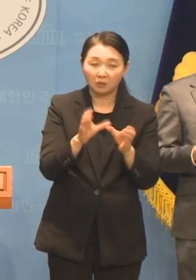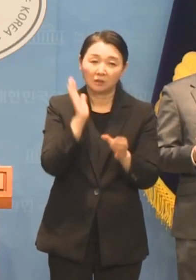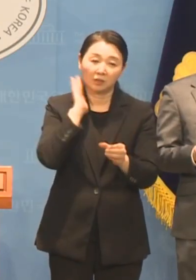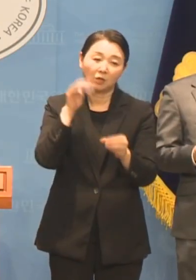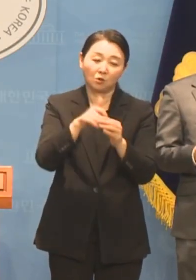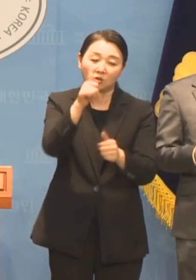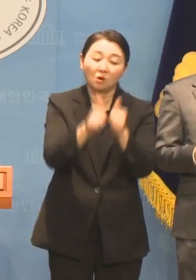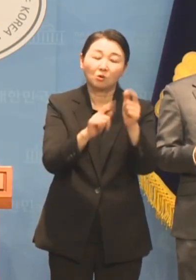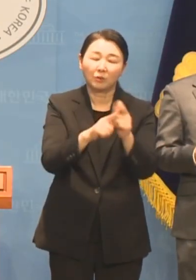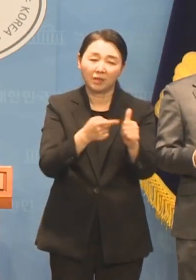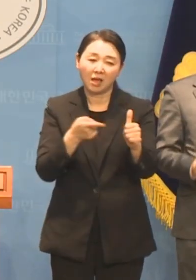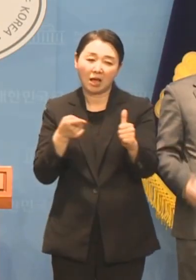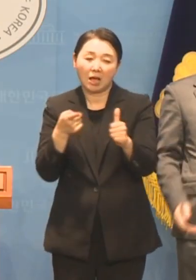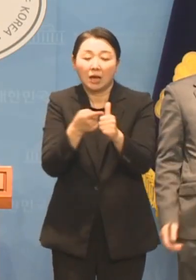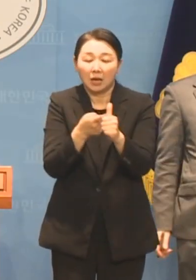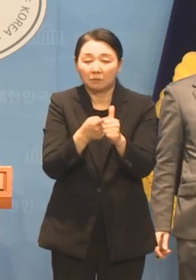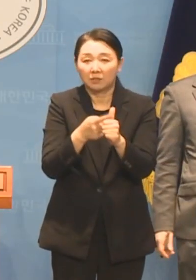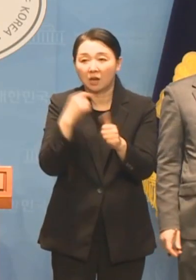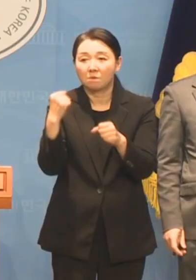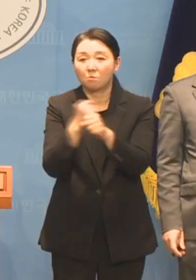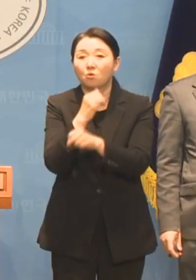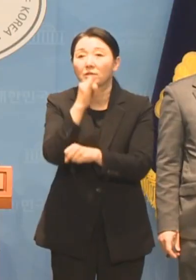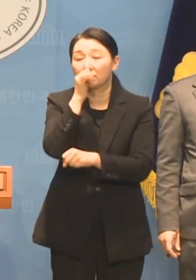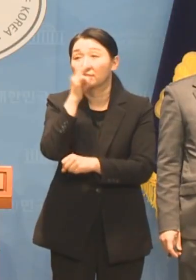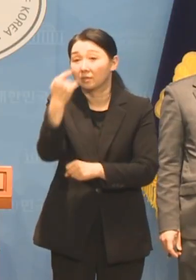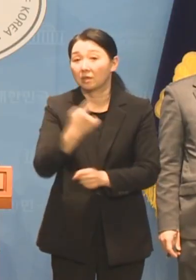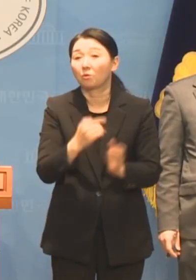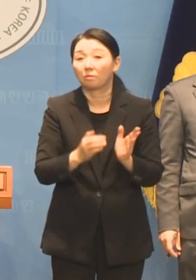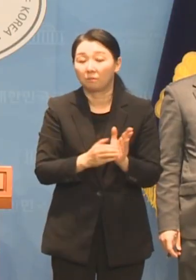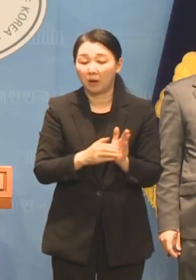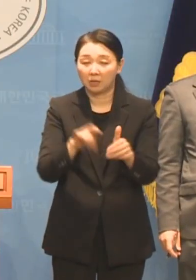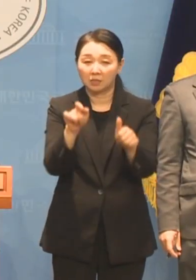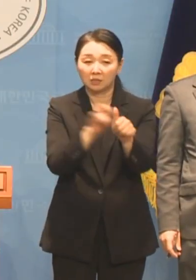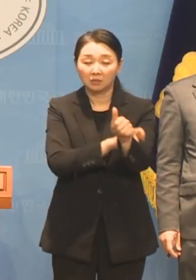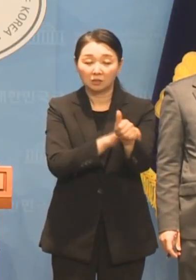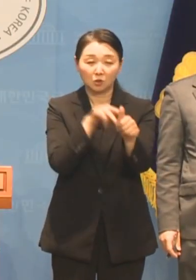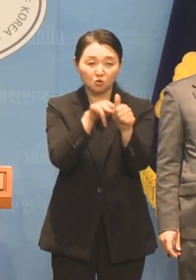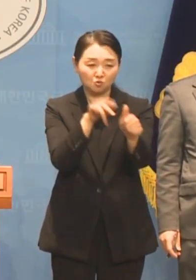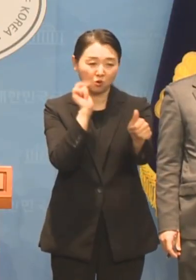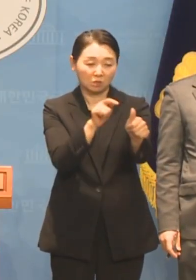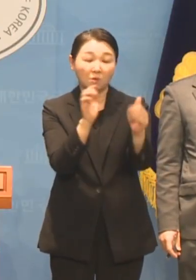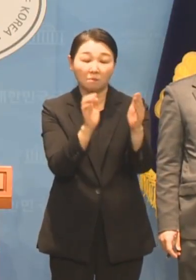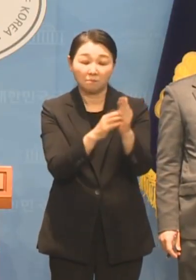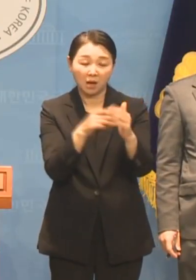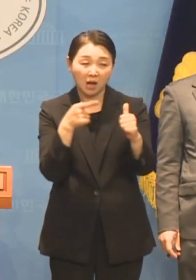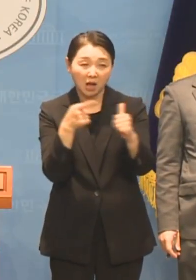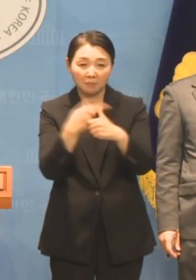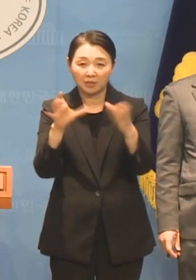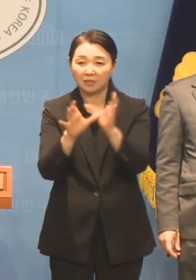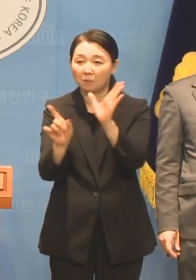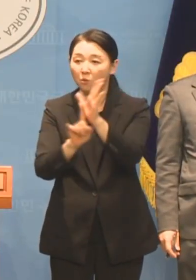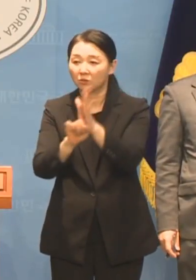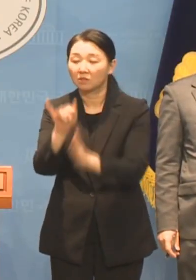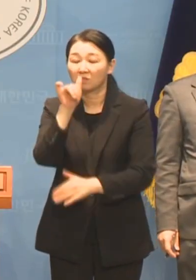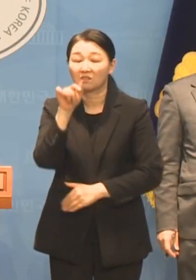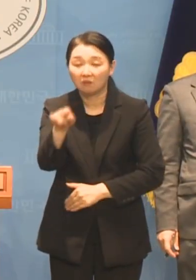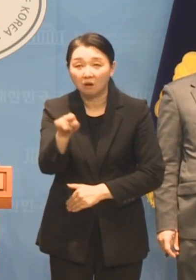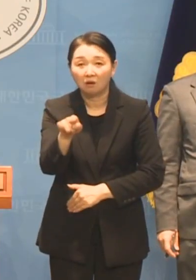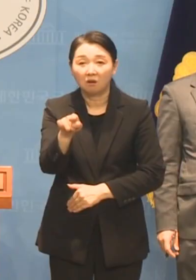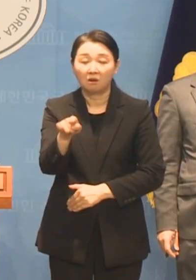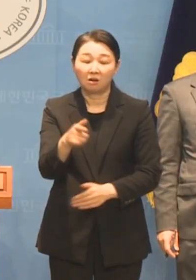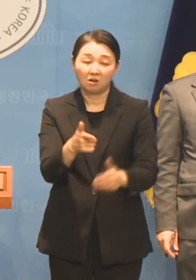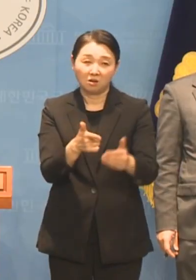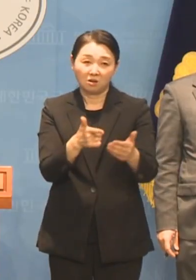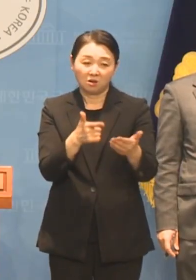대한 암살 모의 등과 관련한 제보가 있었습니다. 특정 후보를 지목해서 암살단 모집합니다. 총,